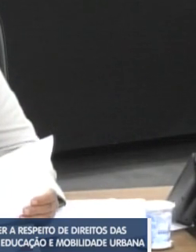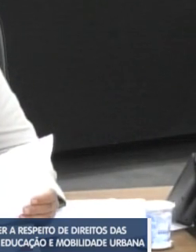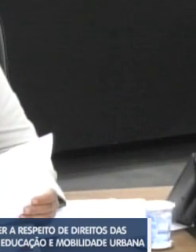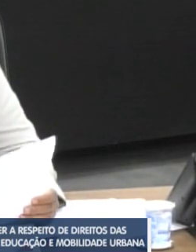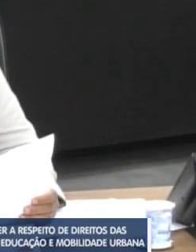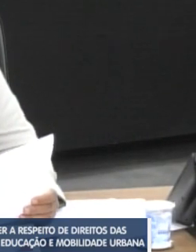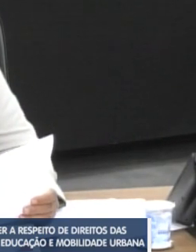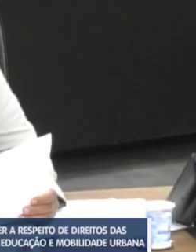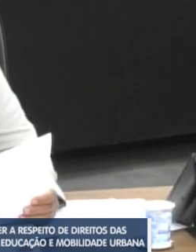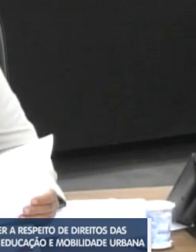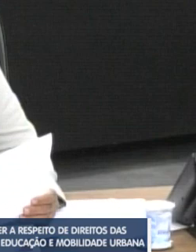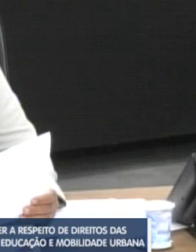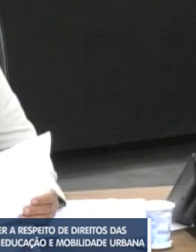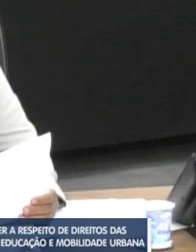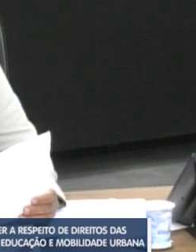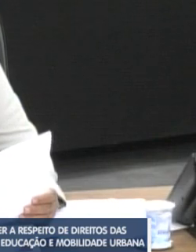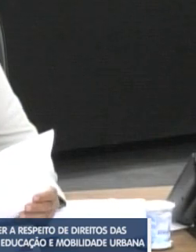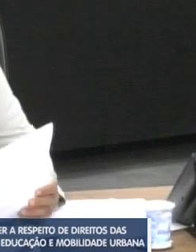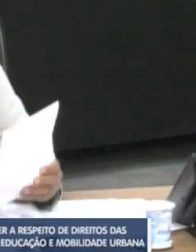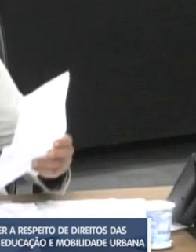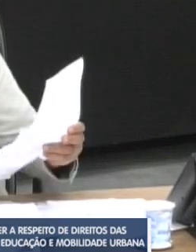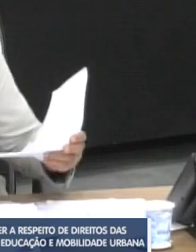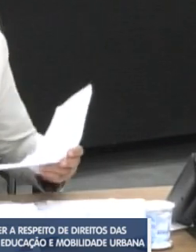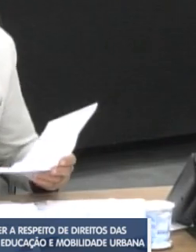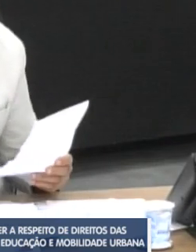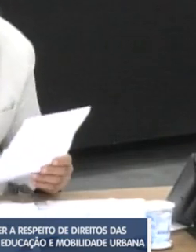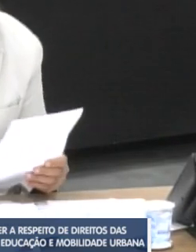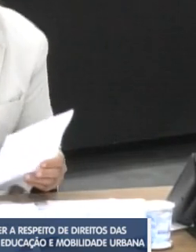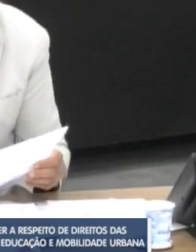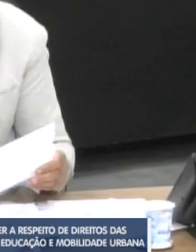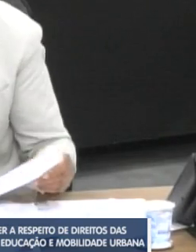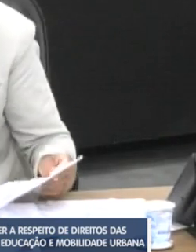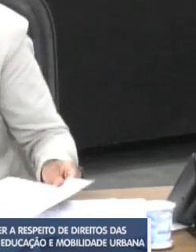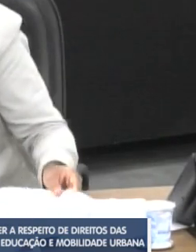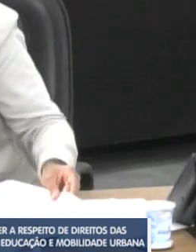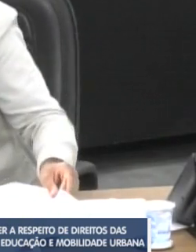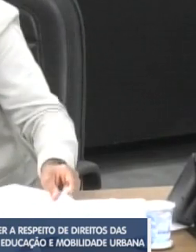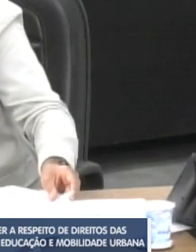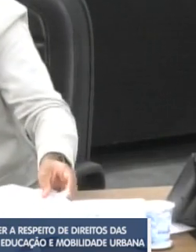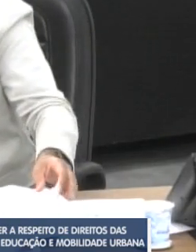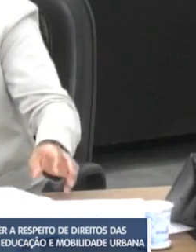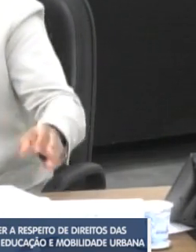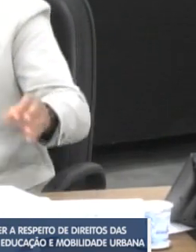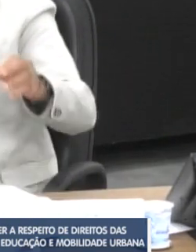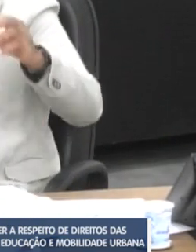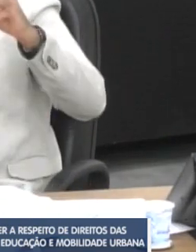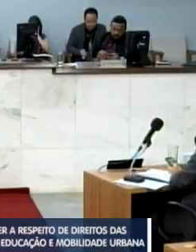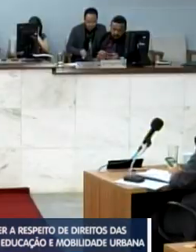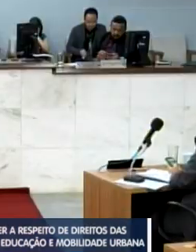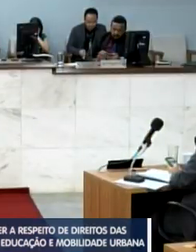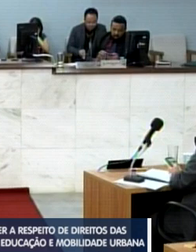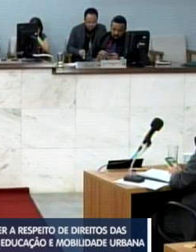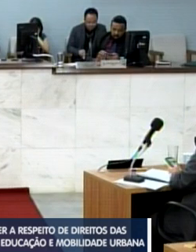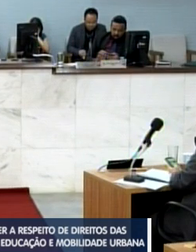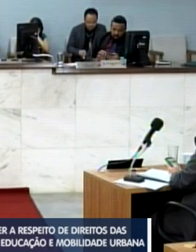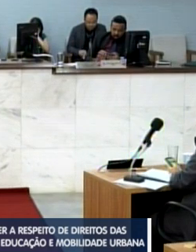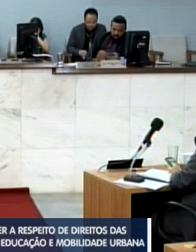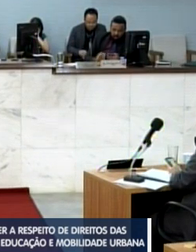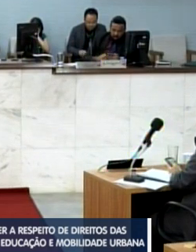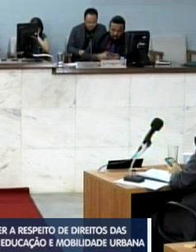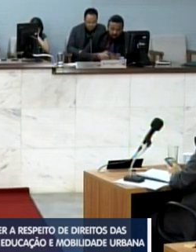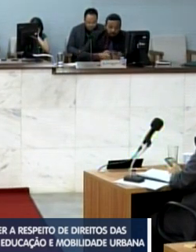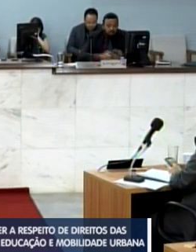interessantes para essa causa, tá bom? Obrigado. Parabéns pela causa levantada aí. Pela ordem, senhor presidente. Doutor Rilo. Agradecer ao